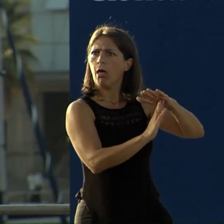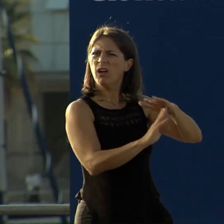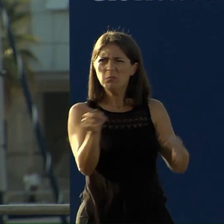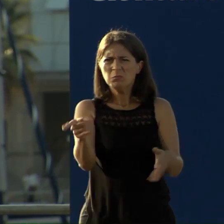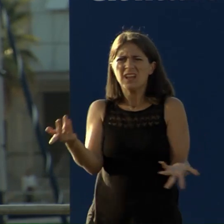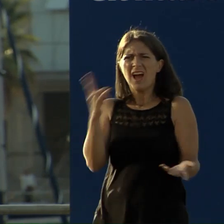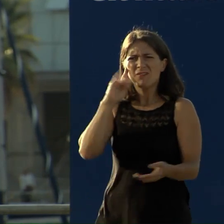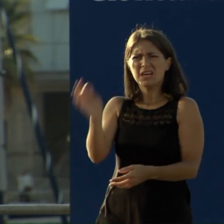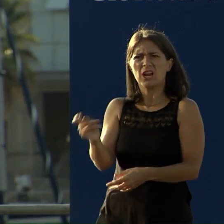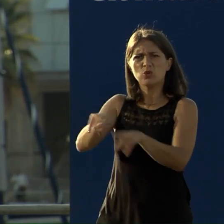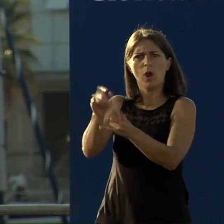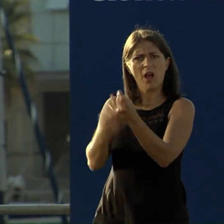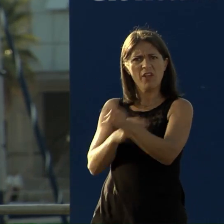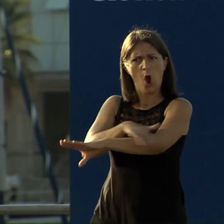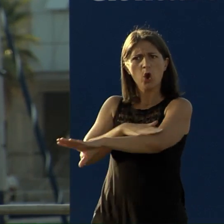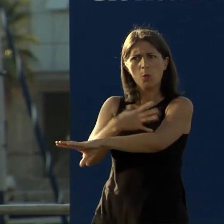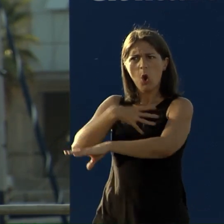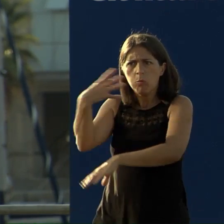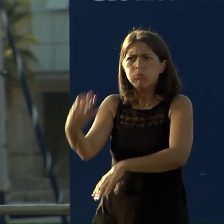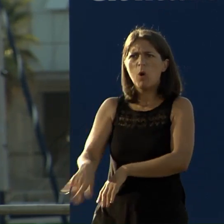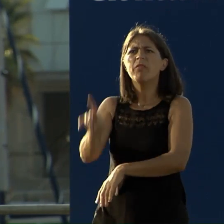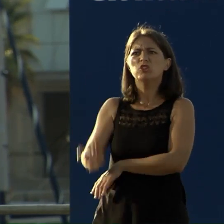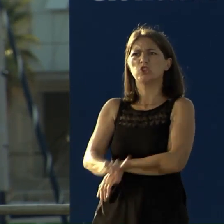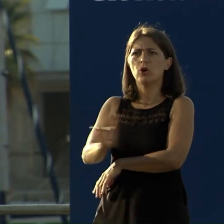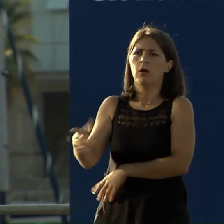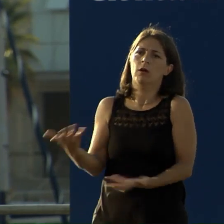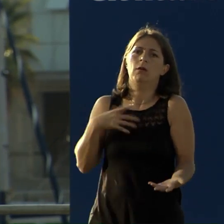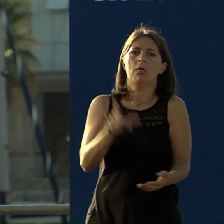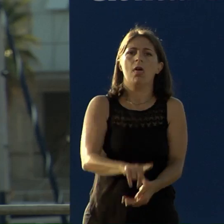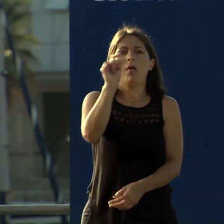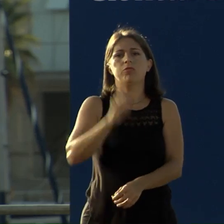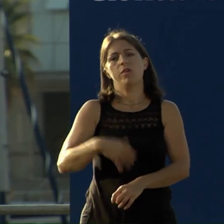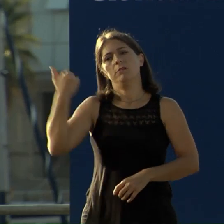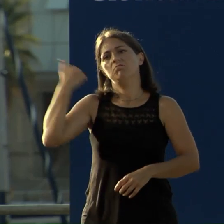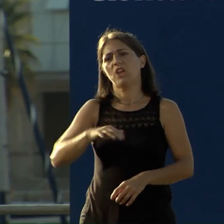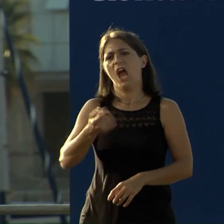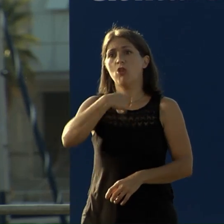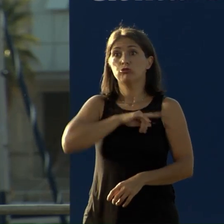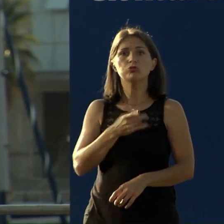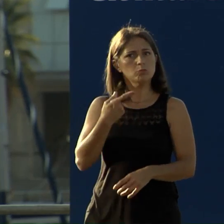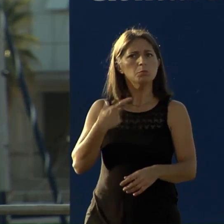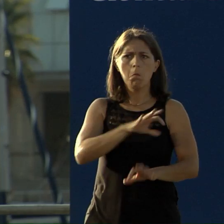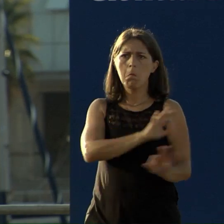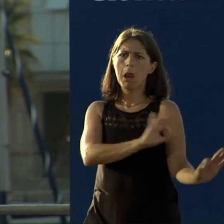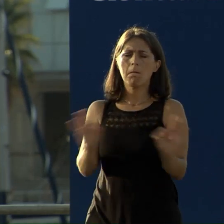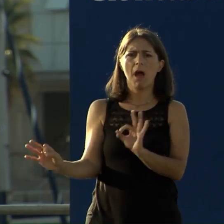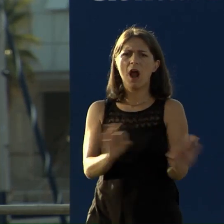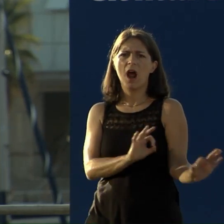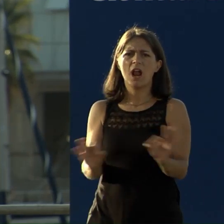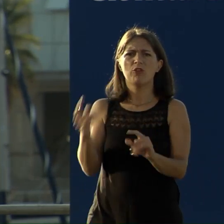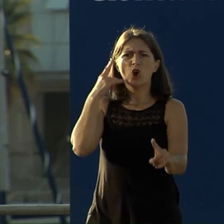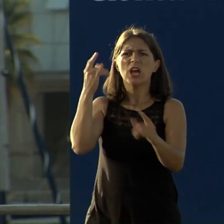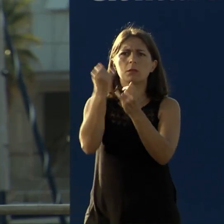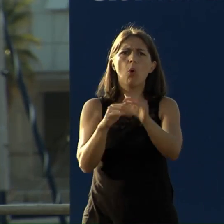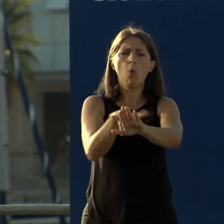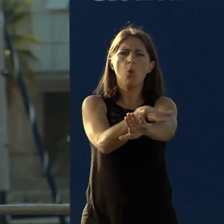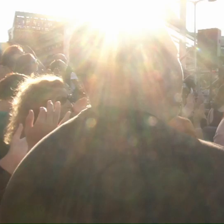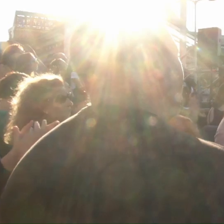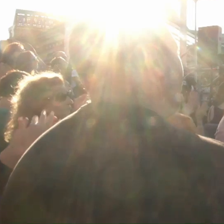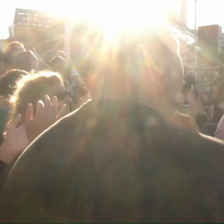país se puede creer que ese gobierno es posible? Que se decidan de una vez. Nosotros estamos dispuestos para un gobierno